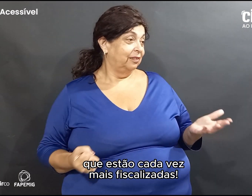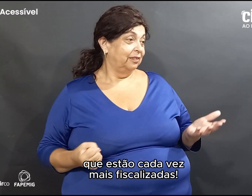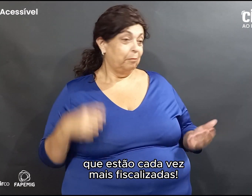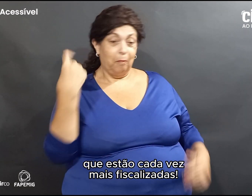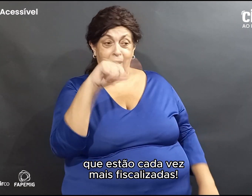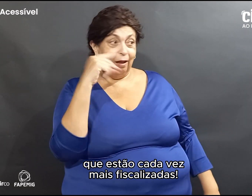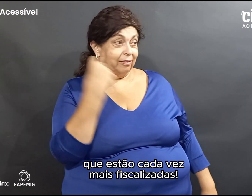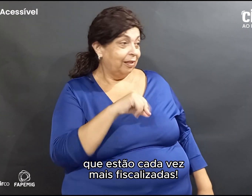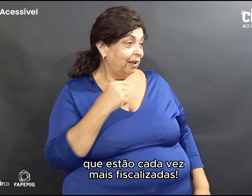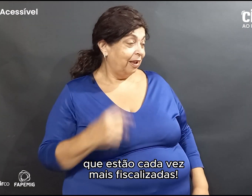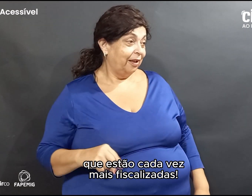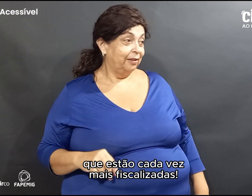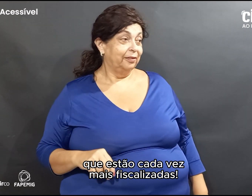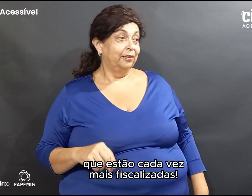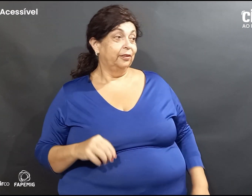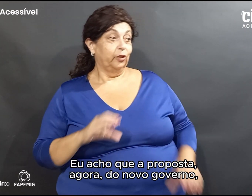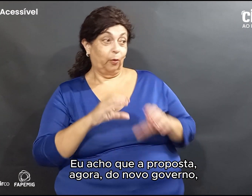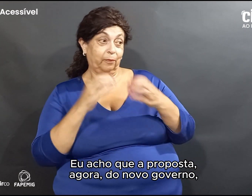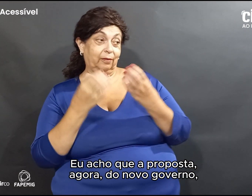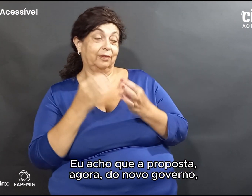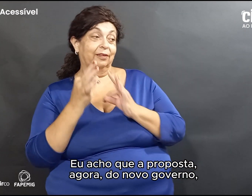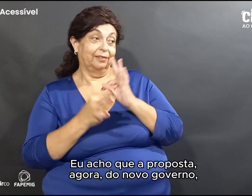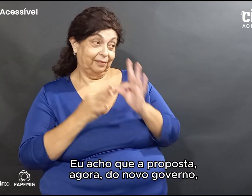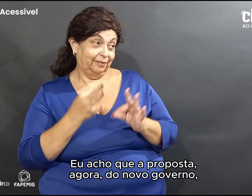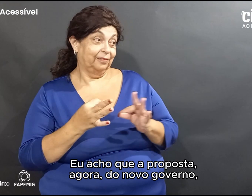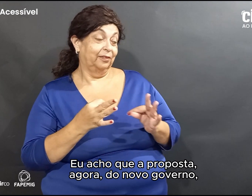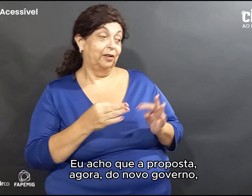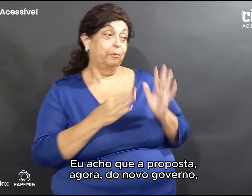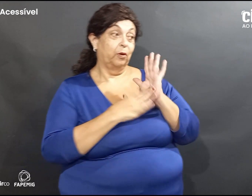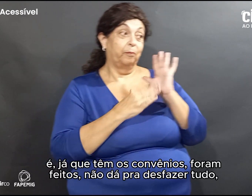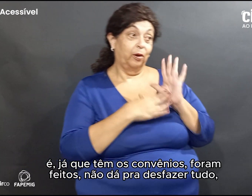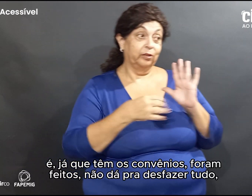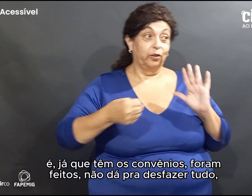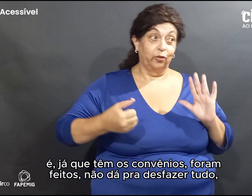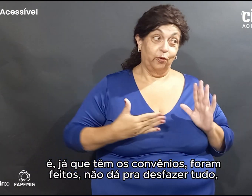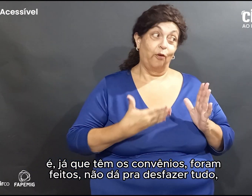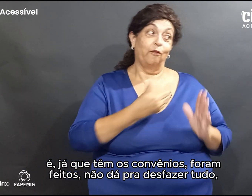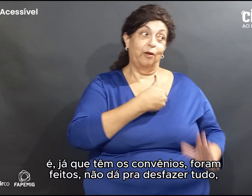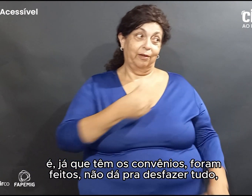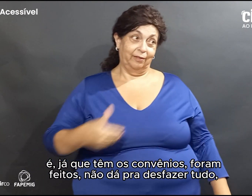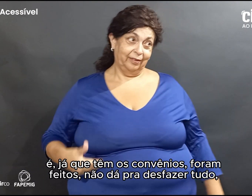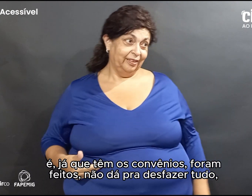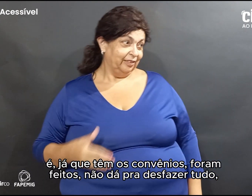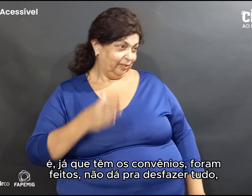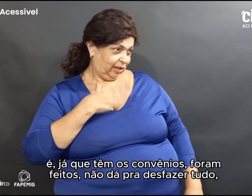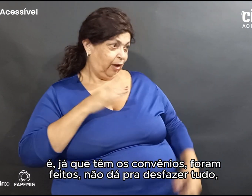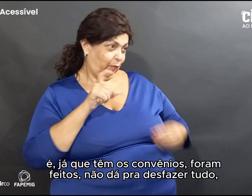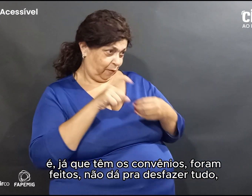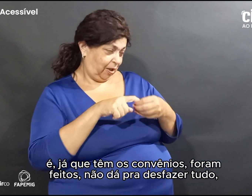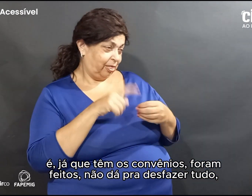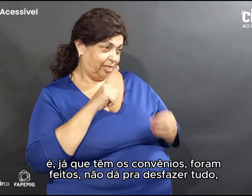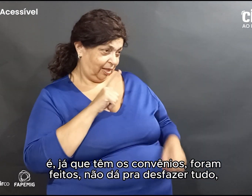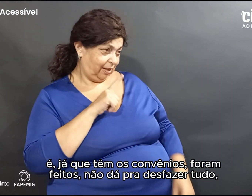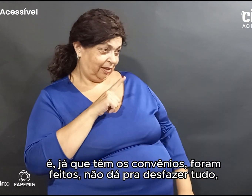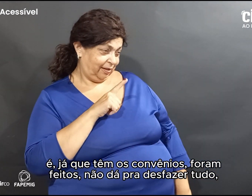vez mais fiscalizadas, né? Eu acho que a proposta agora do novo governo já que tem os convênios, foram feitos, não dá para desfazer tudo, então